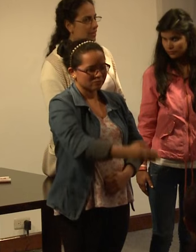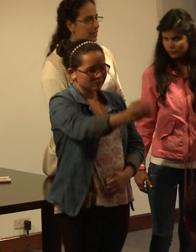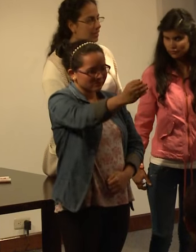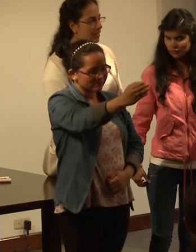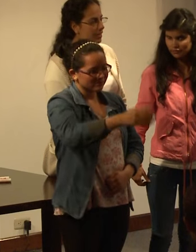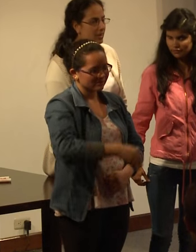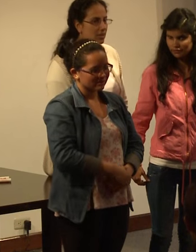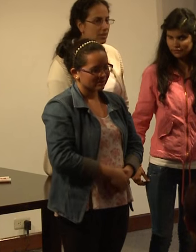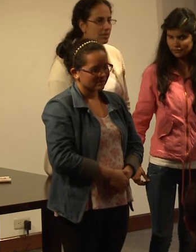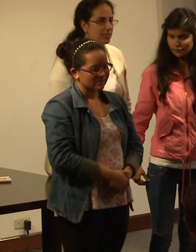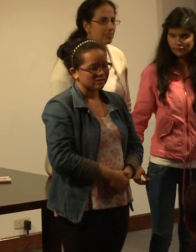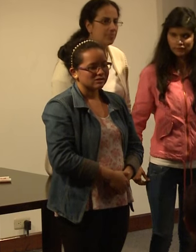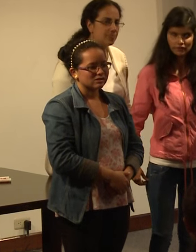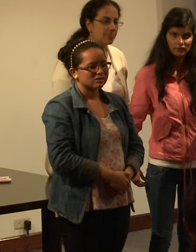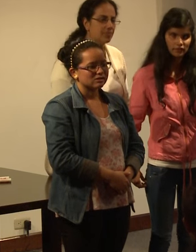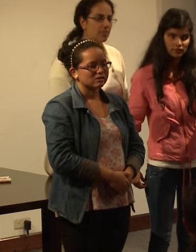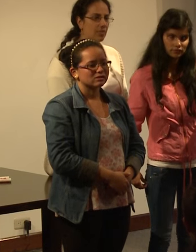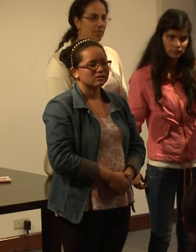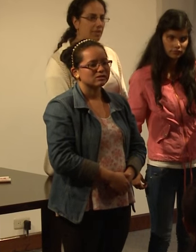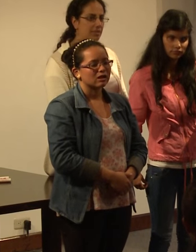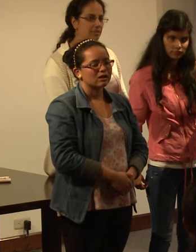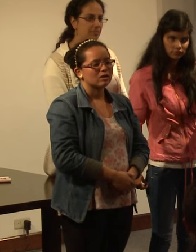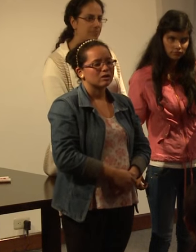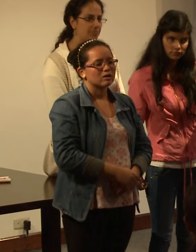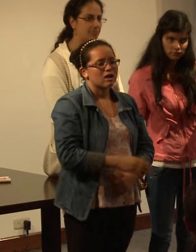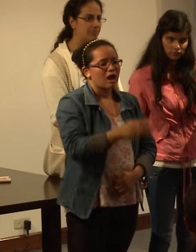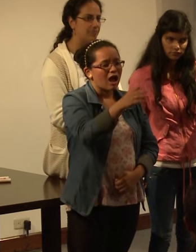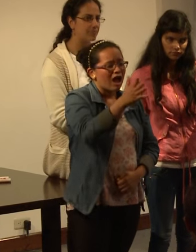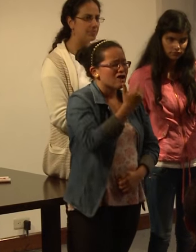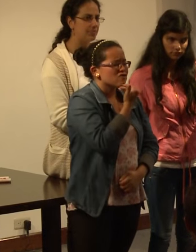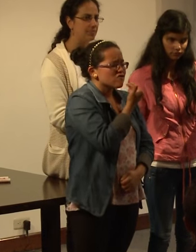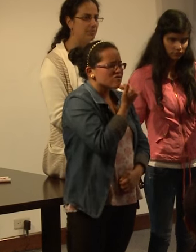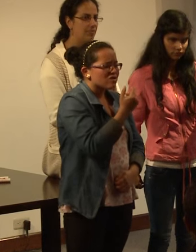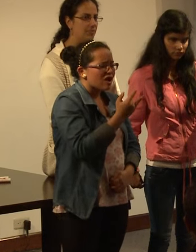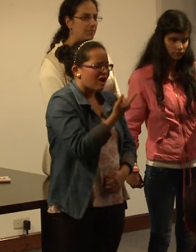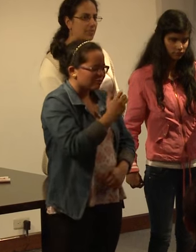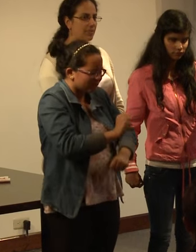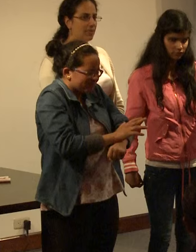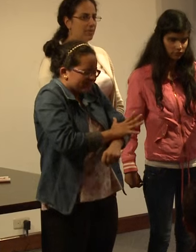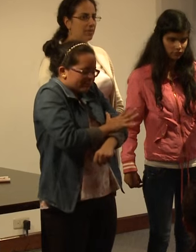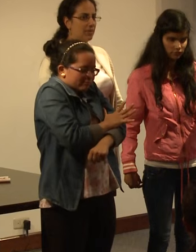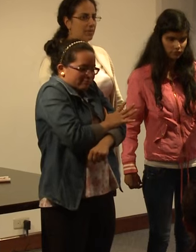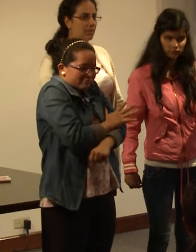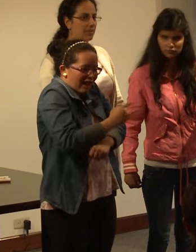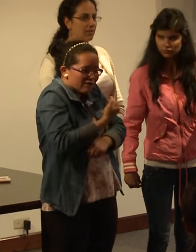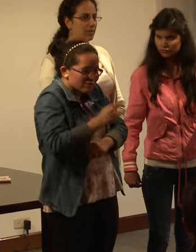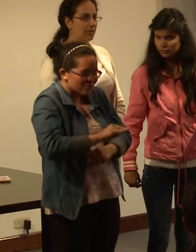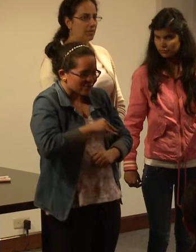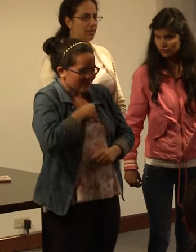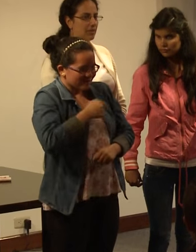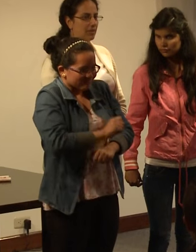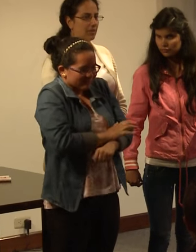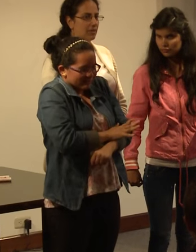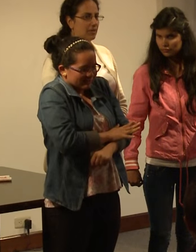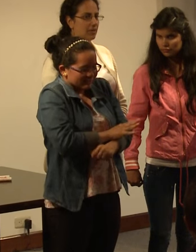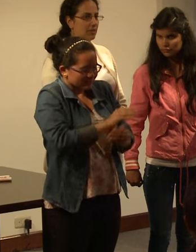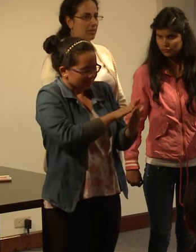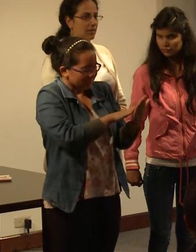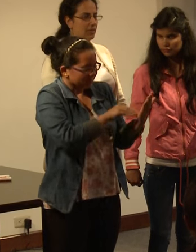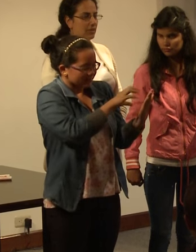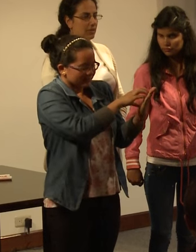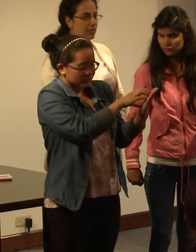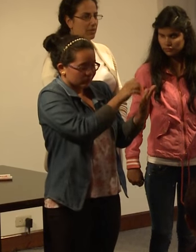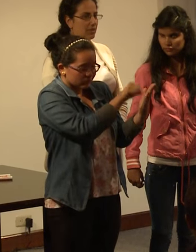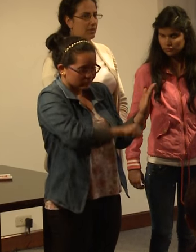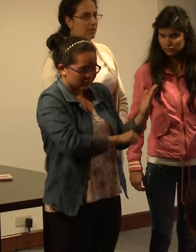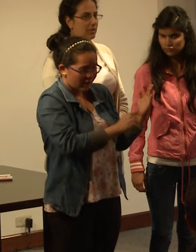¿Algo más? No sé, de pronto si pudiste tener como alguna emoción con la pintura, o sea, si te hizo percibir algo,